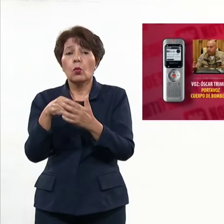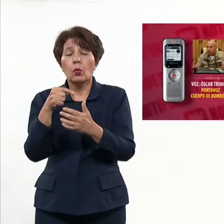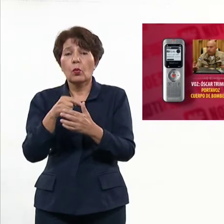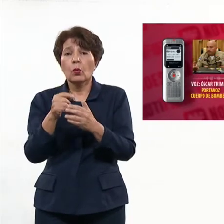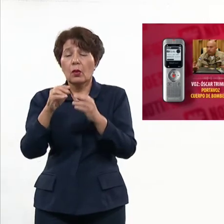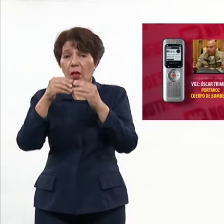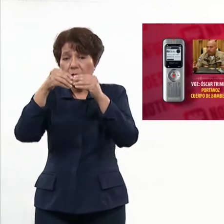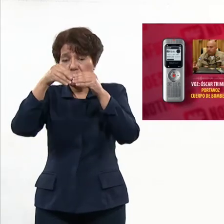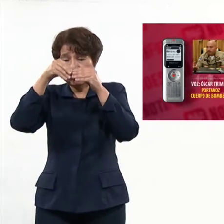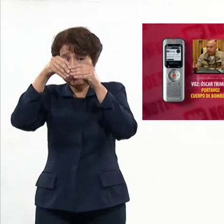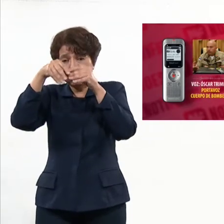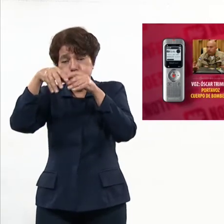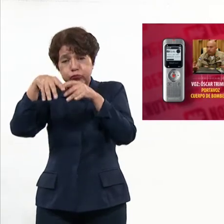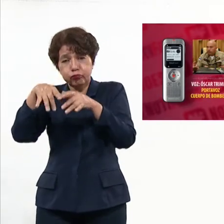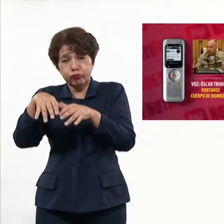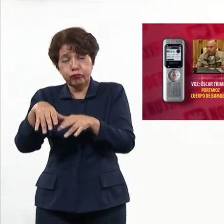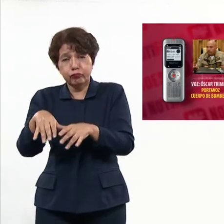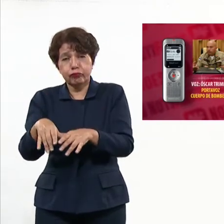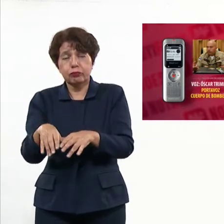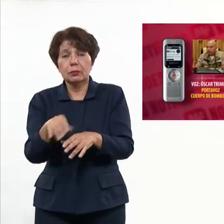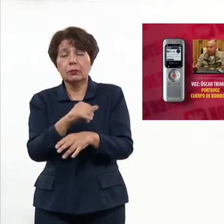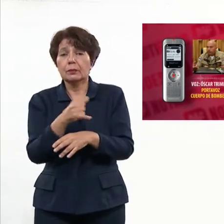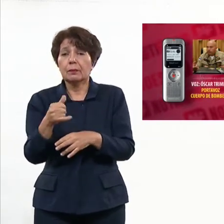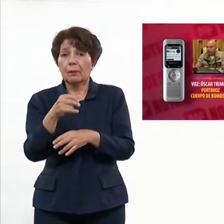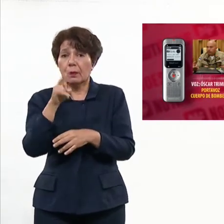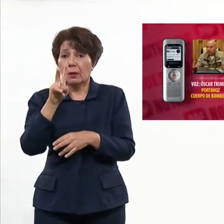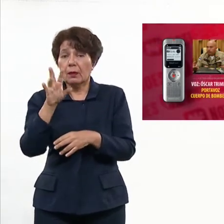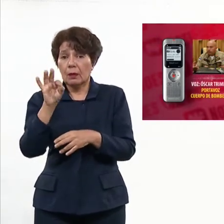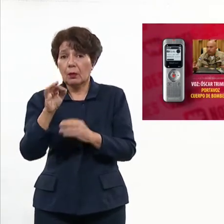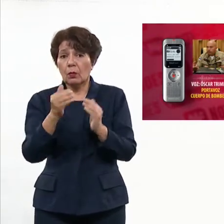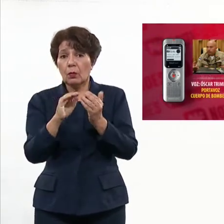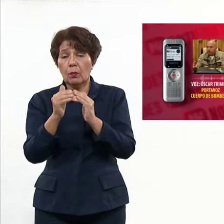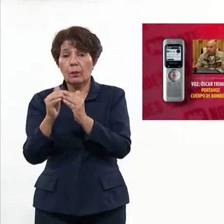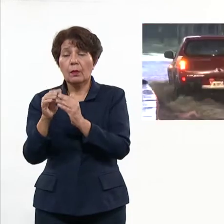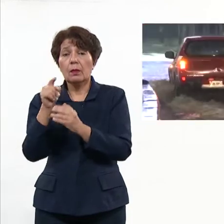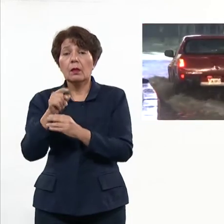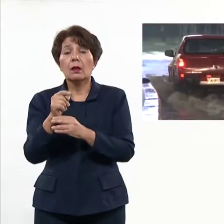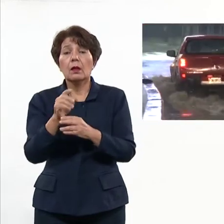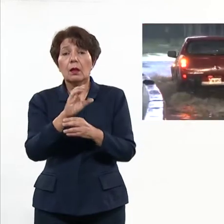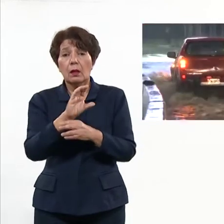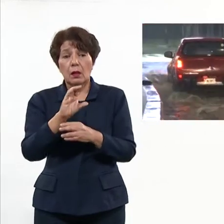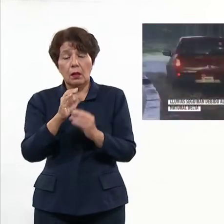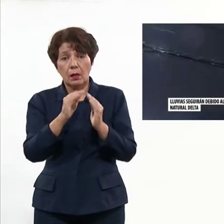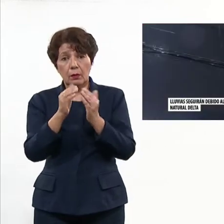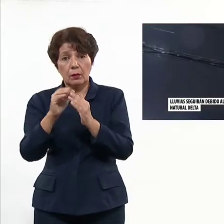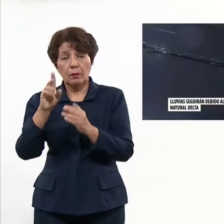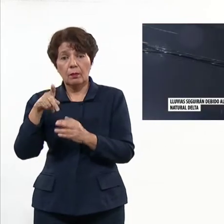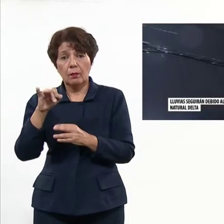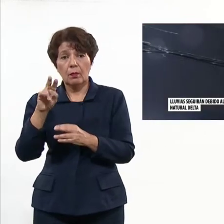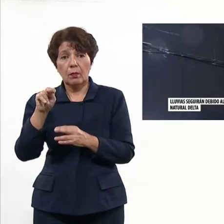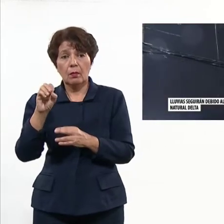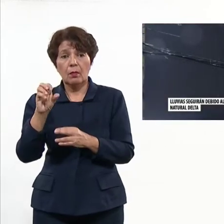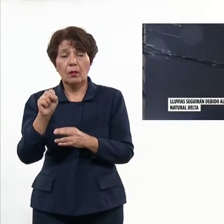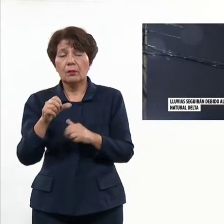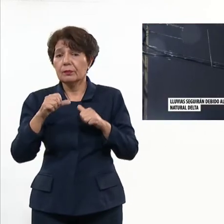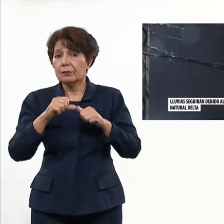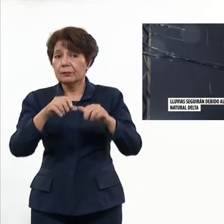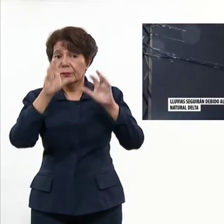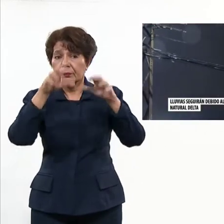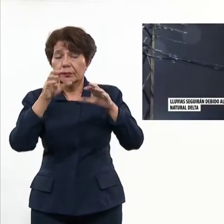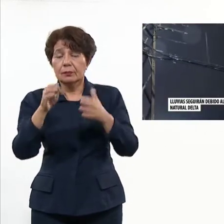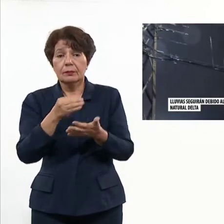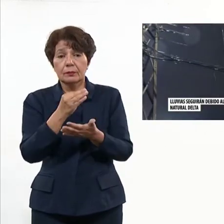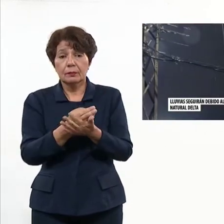de tierra que afectó parcialmente una vivienda en el sector 2 de la colonia los pinos dt sería causando lluvias en zonas como